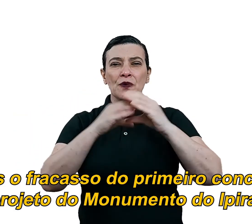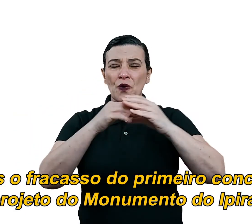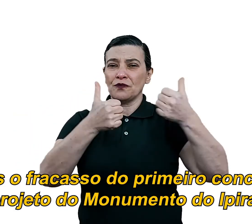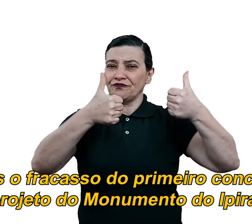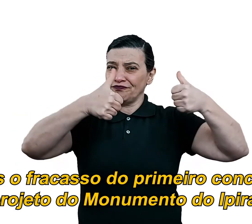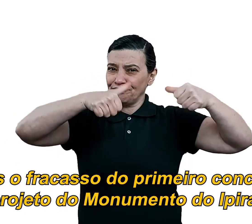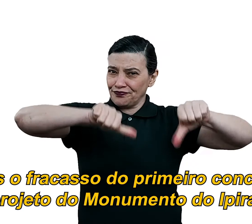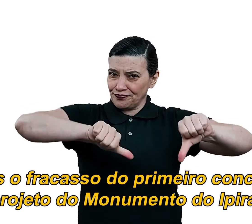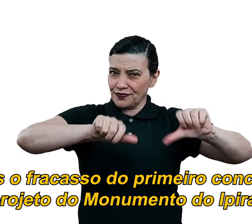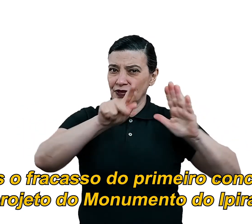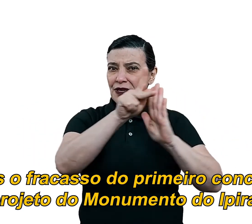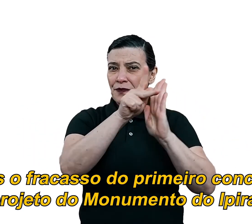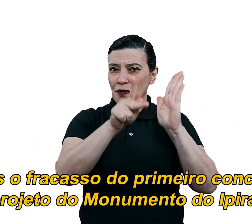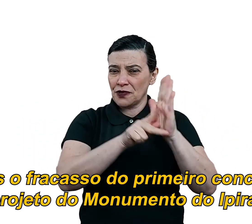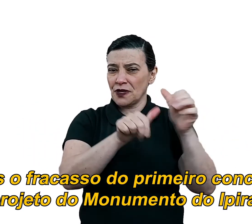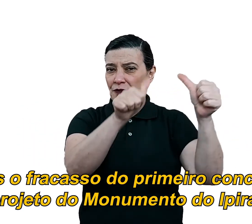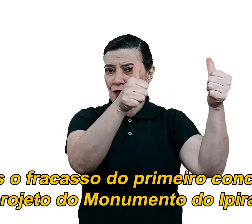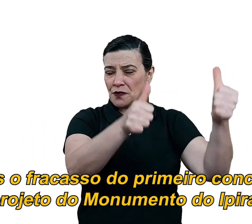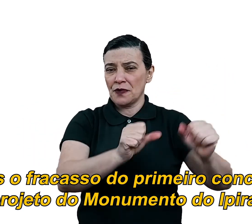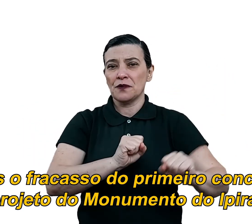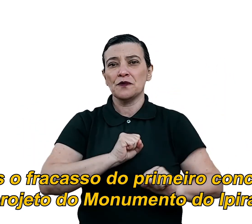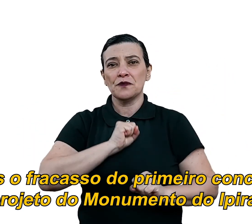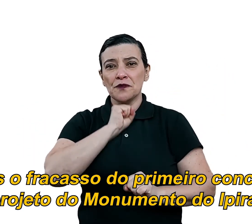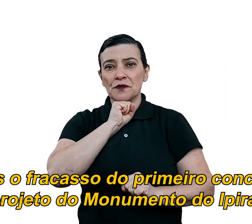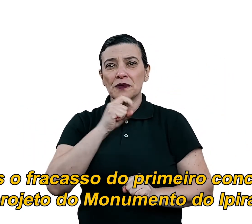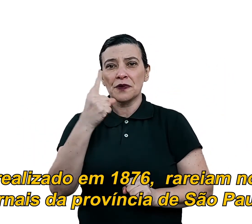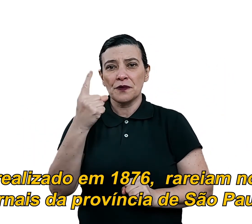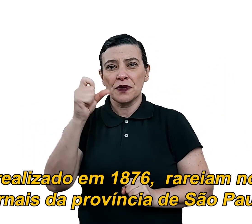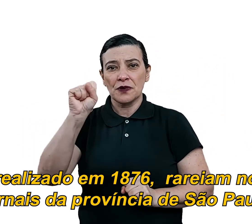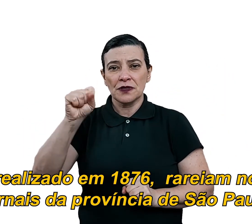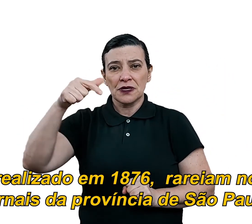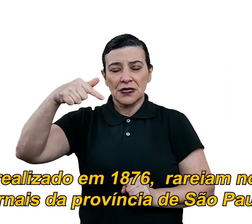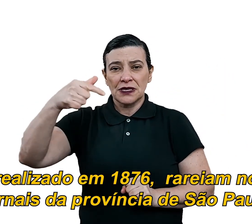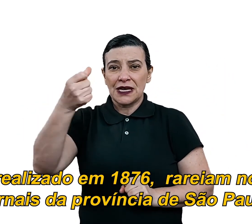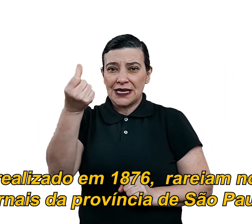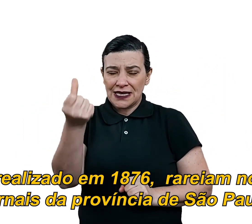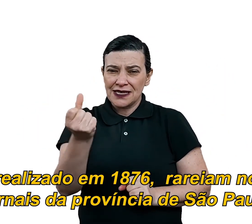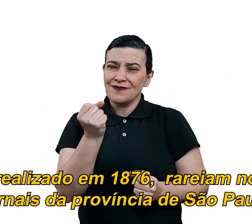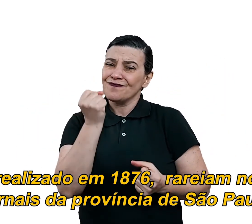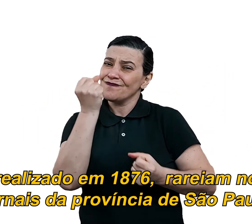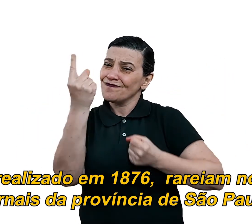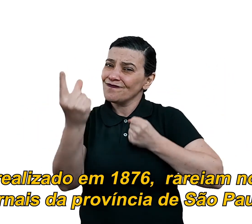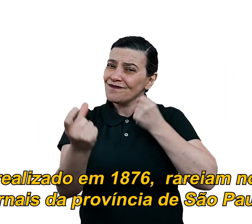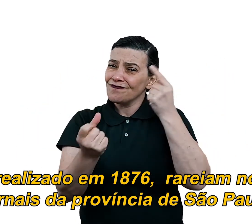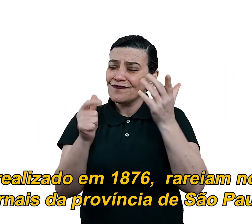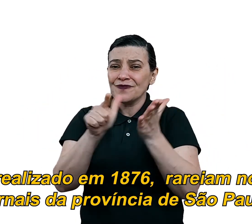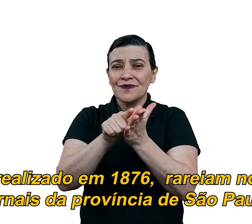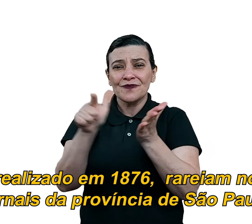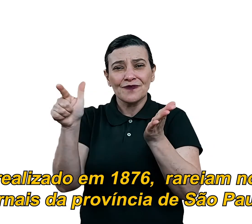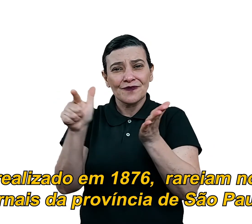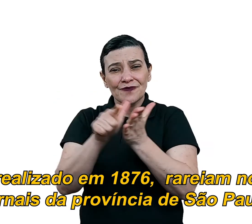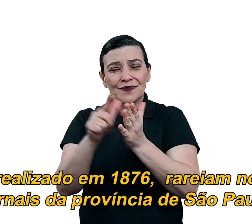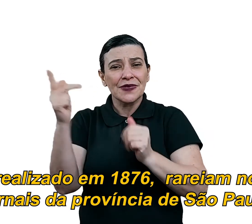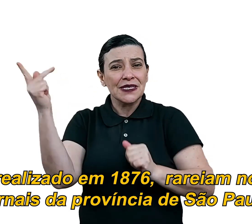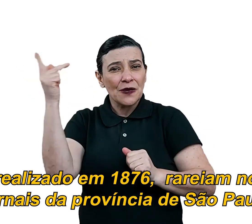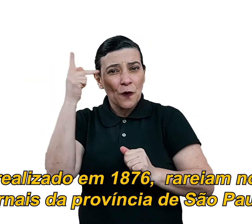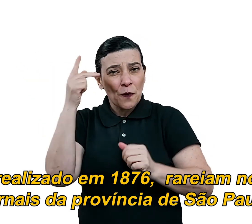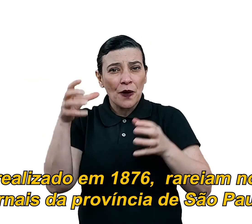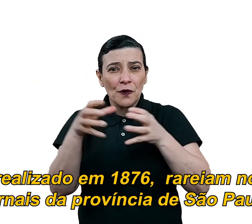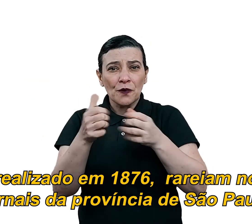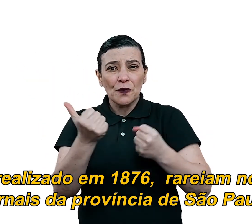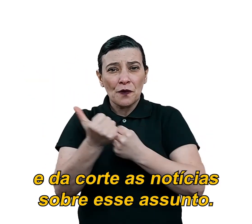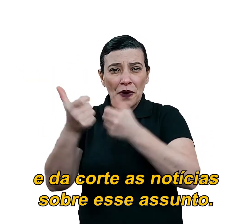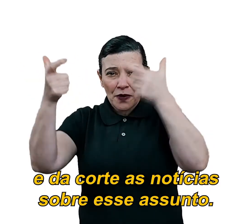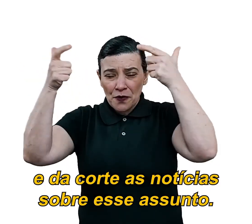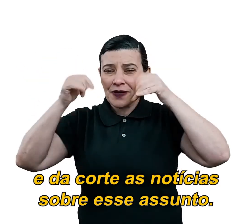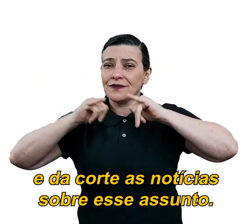Após o fracasso do primeiro concurso de projetos para o Monumento do Ipiranga, realizado em 1876, rareiam nos jornais da província de